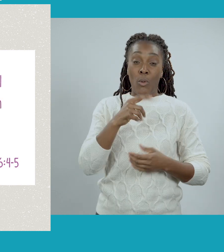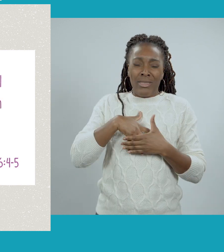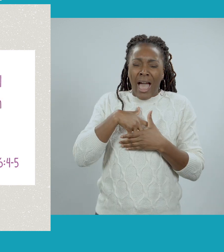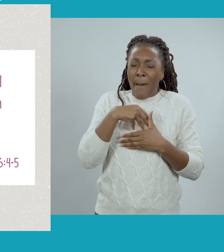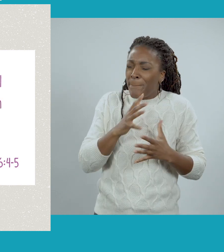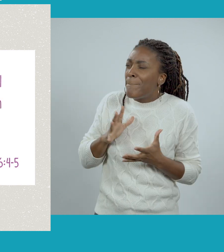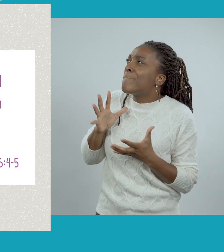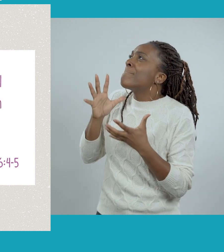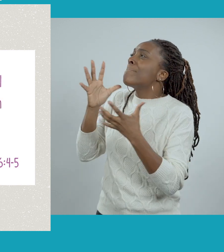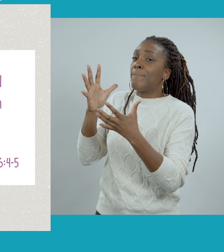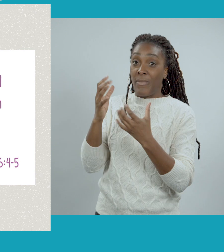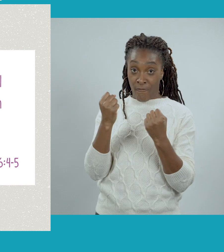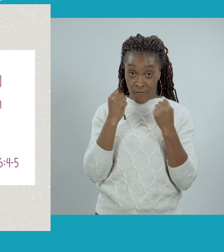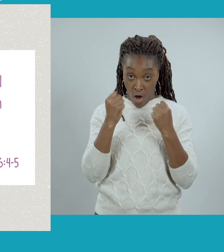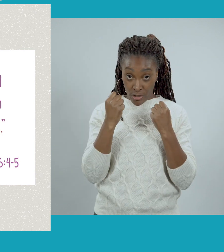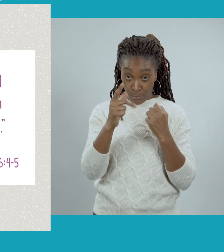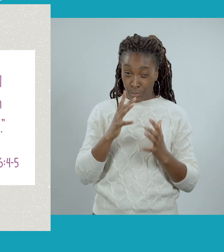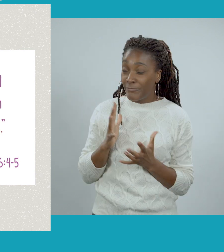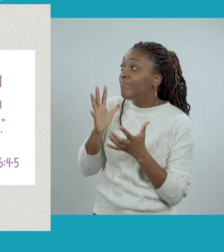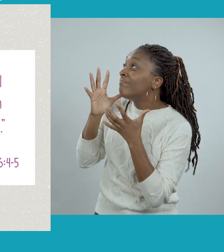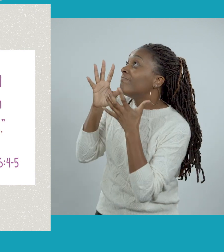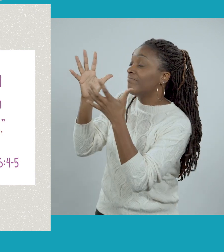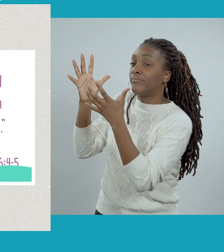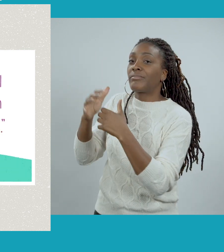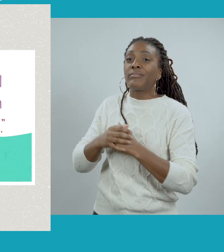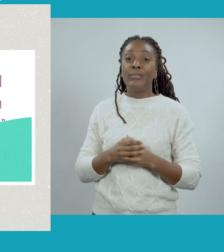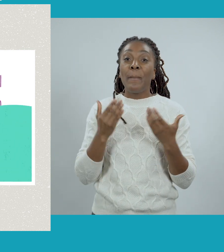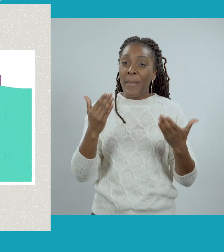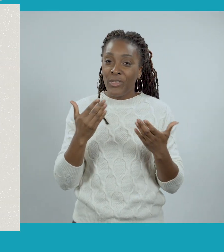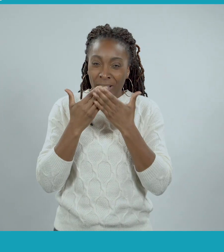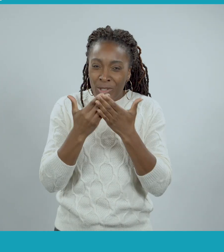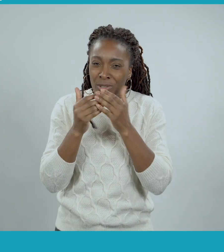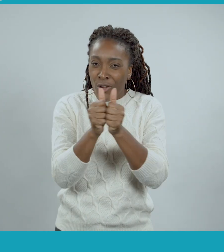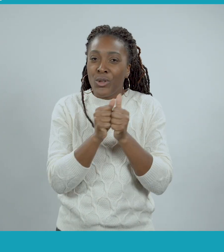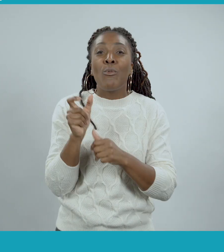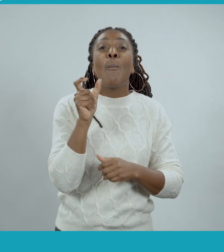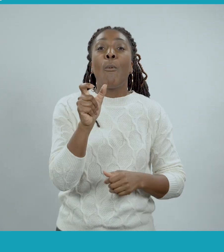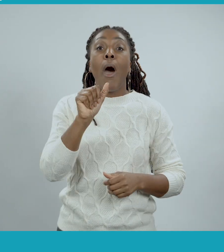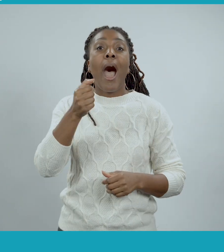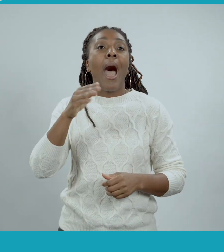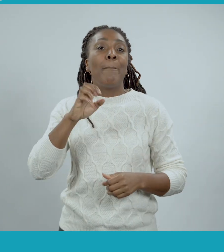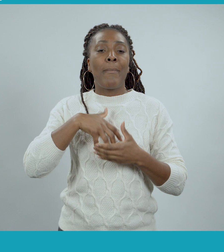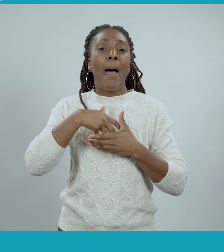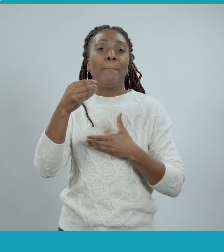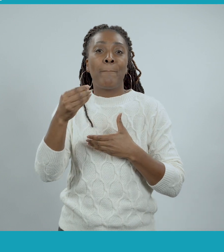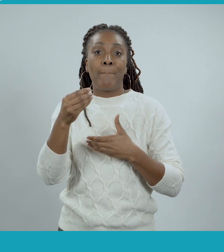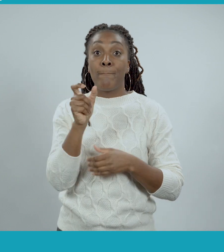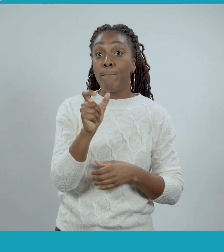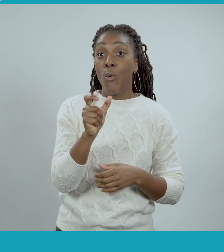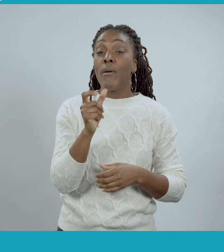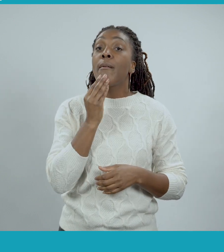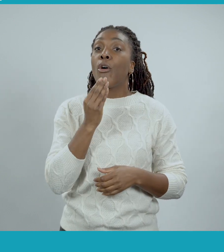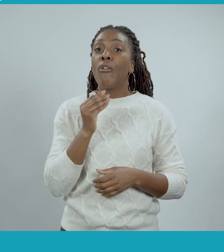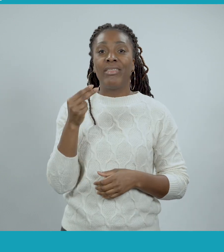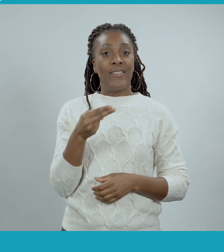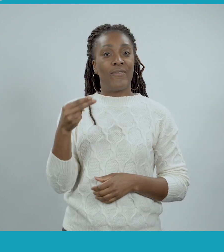de toute ton âme et de toute ta force. On va étudier le mot âme. Le terme hébreu